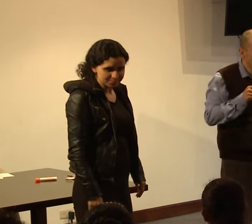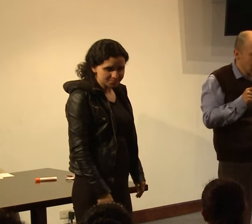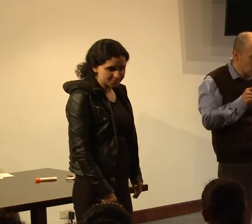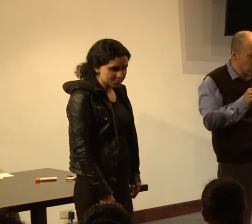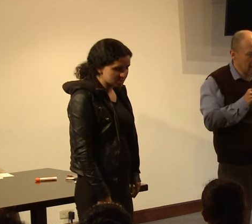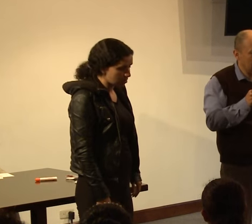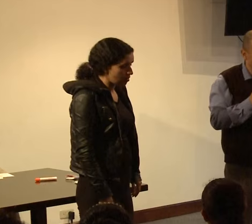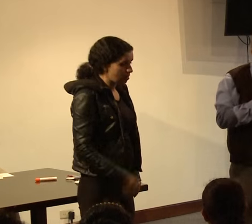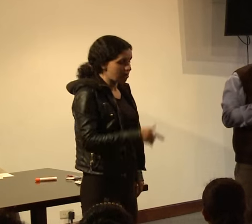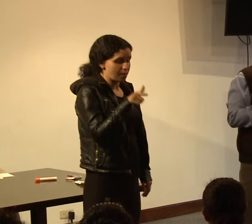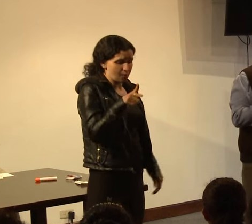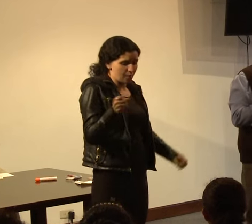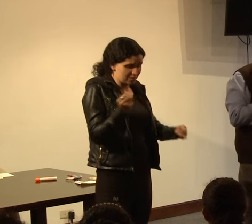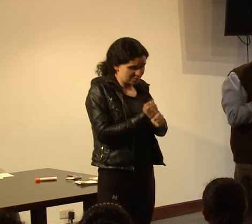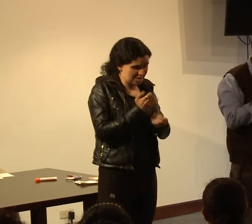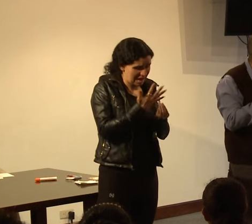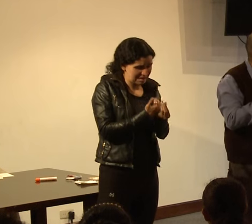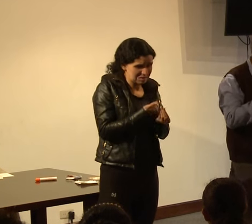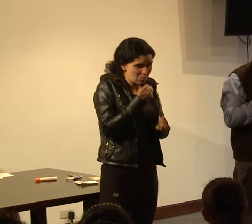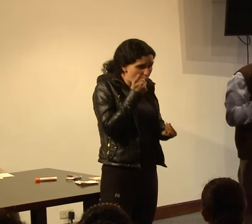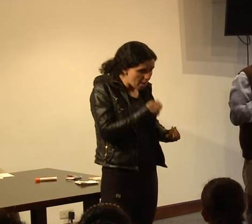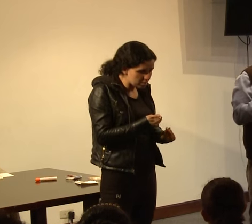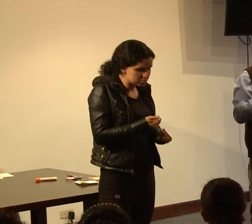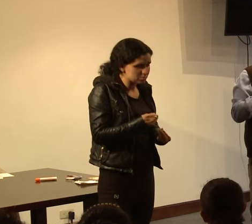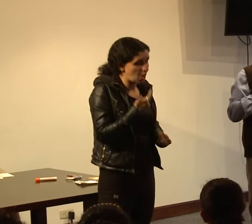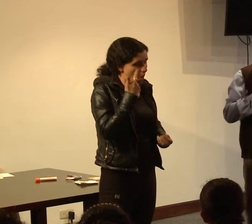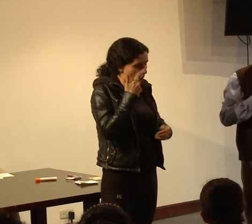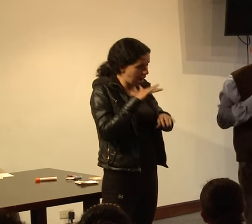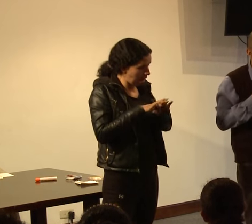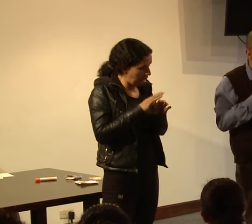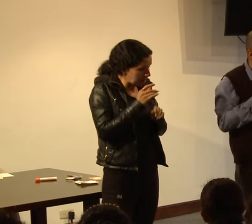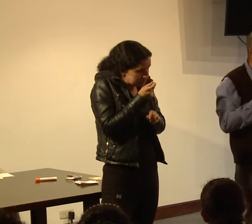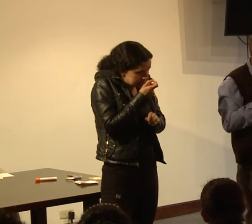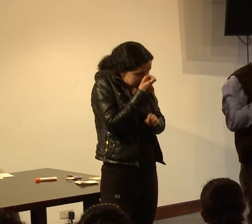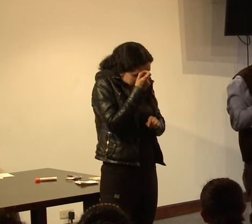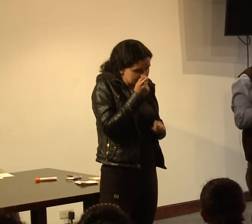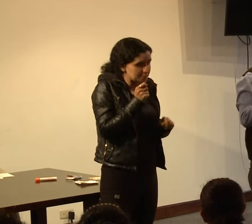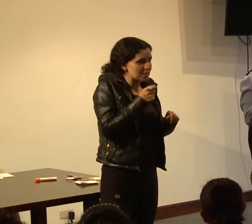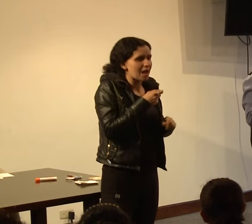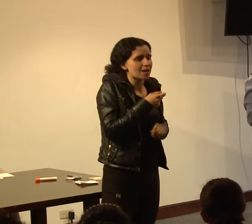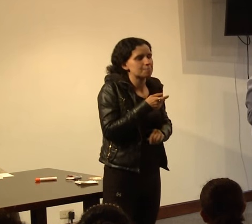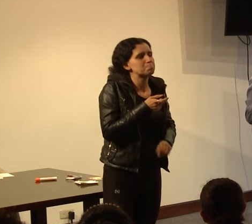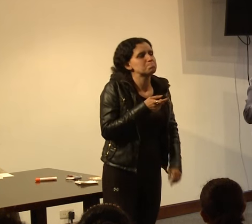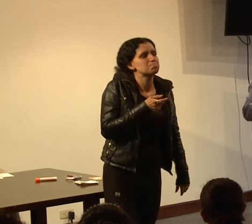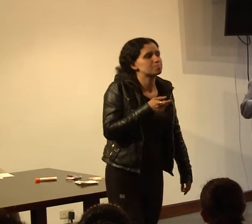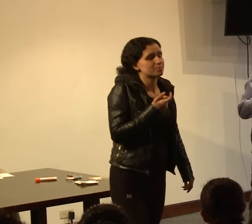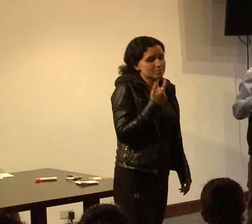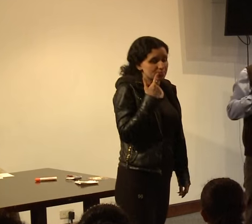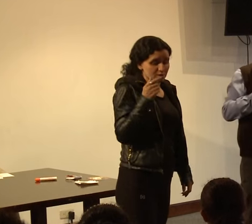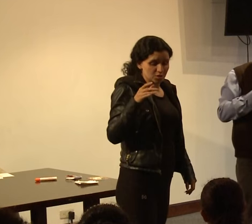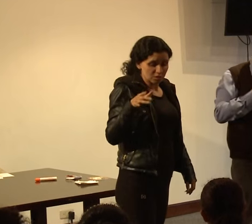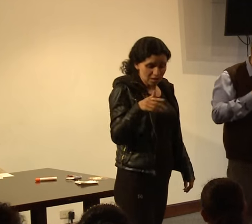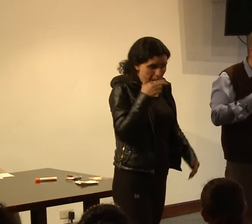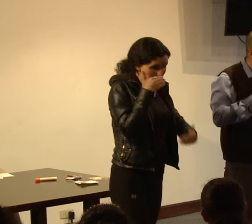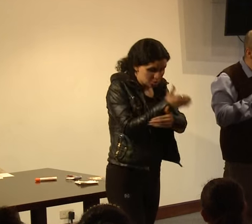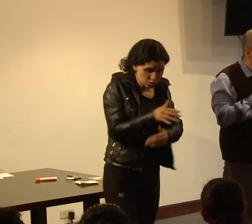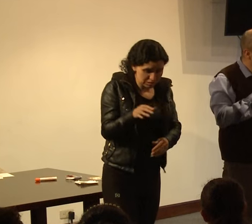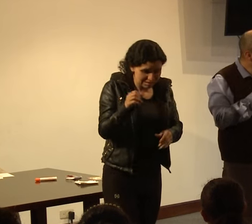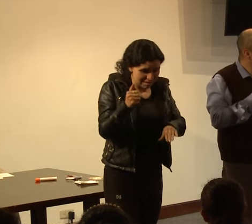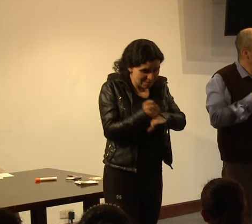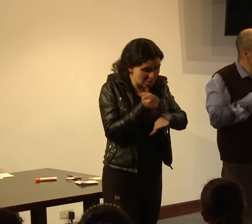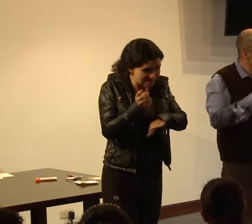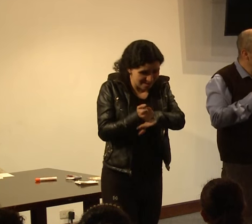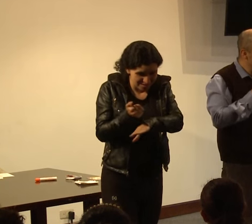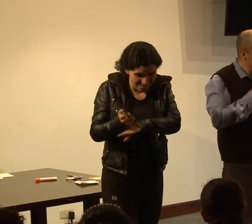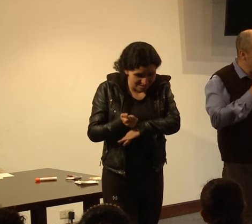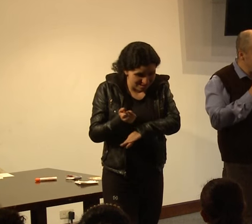dar un síntoma súper claritico. Si usted está entrando lo que sea, en el nivel que sea, con niños en arte, si todos los trabajos que están haciendo sus niños en la clase terminan